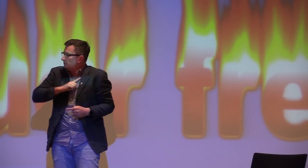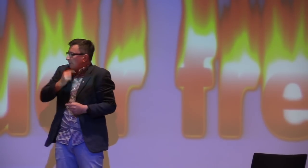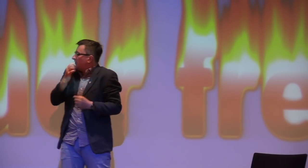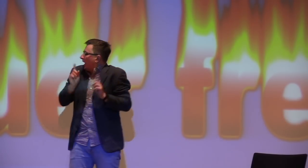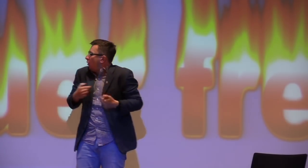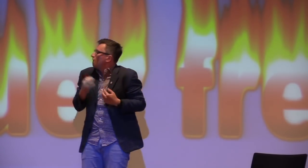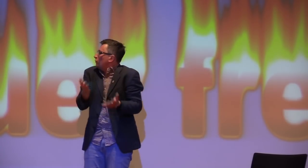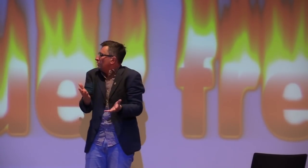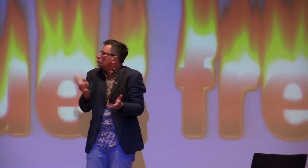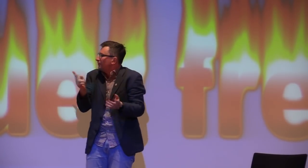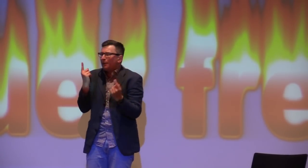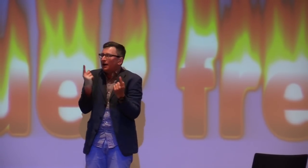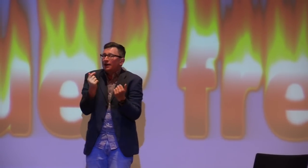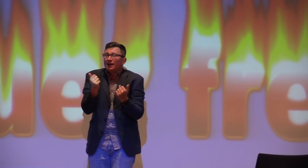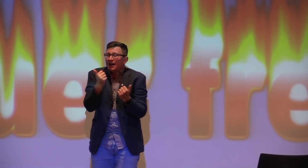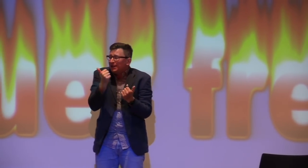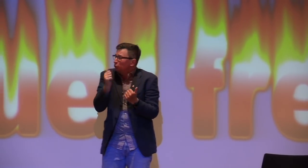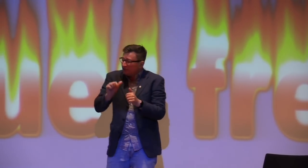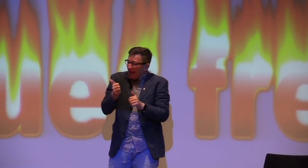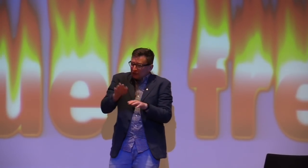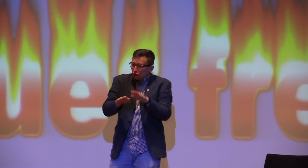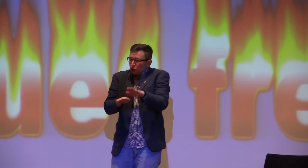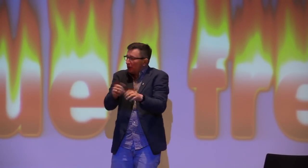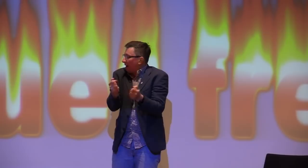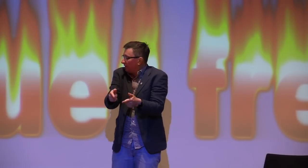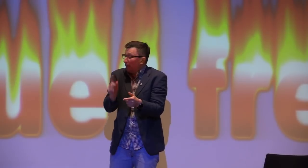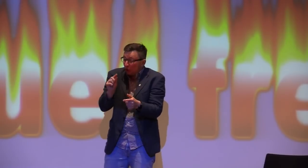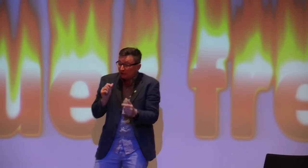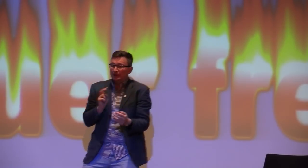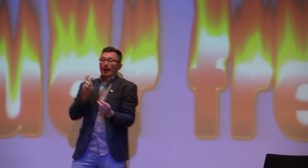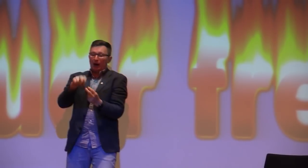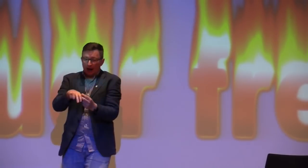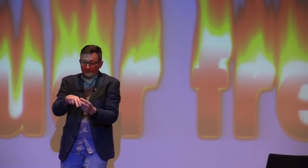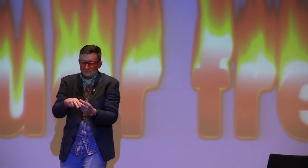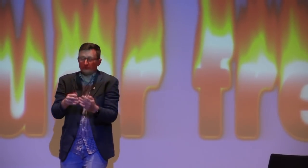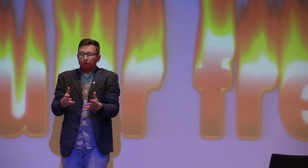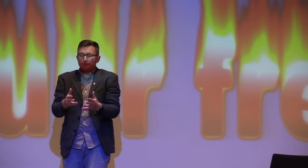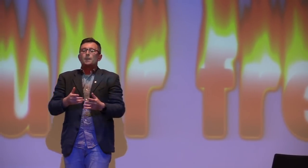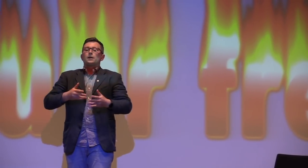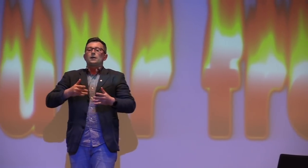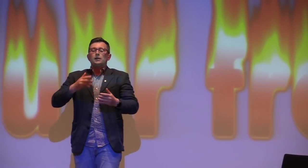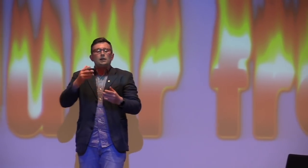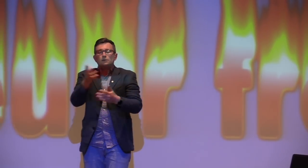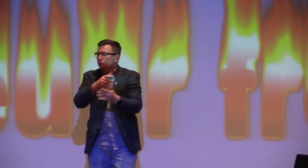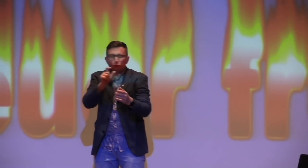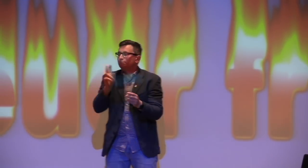Viele junge Leute haben ja auch Ideen und wollen ja auch Sachen machen. So ist das ja nicht. Aber man muss das irgendwie schaffen, das ins Vereinsleben